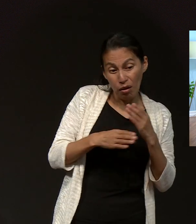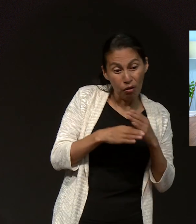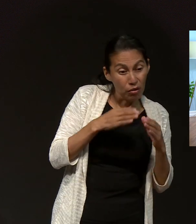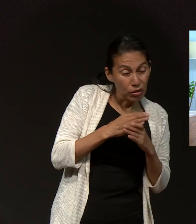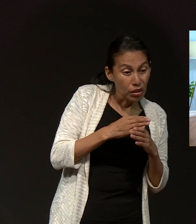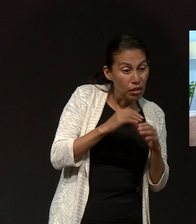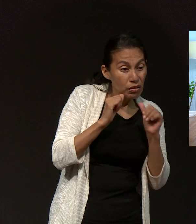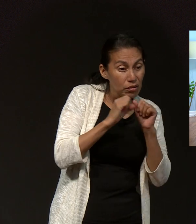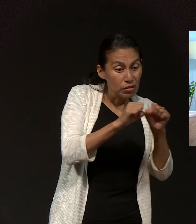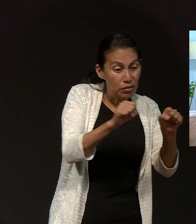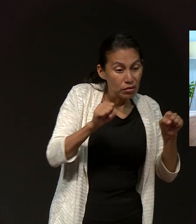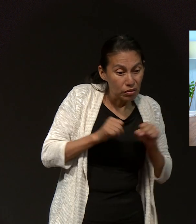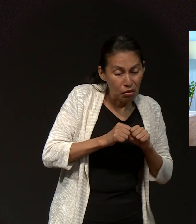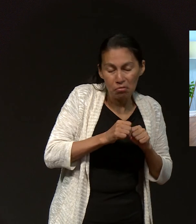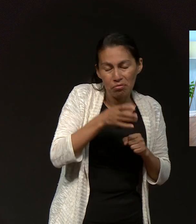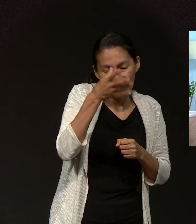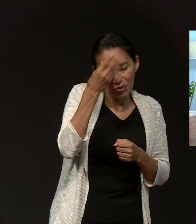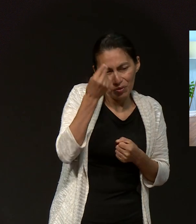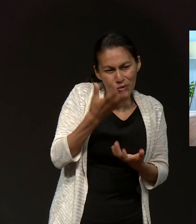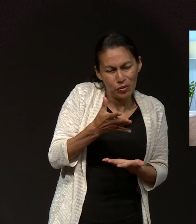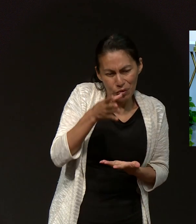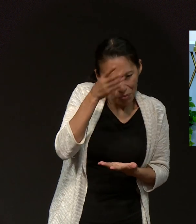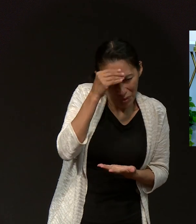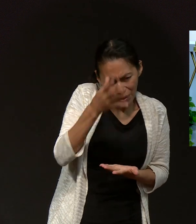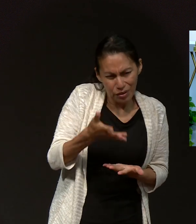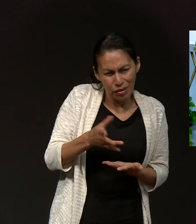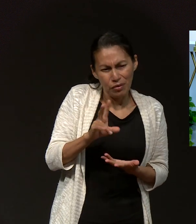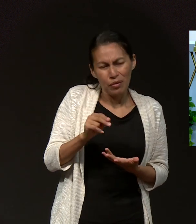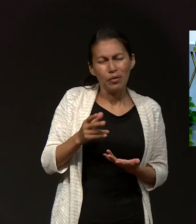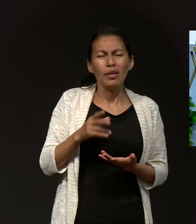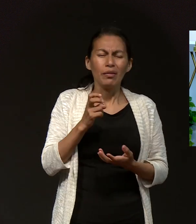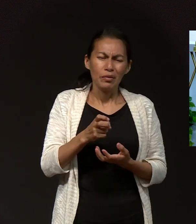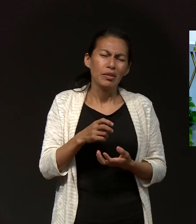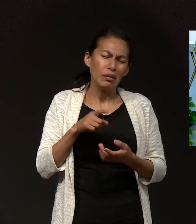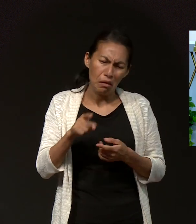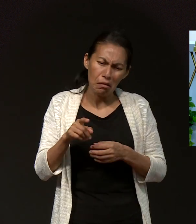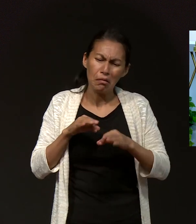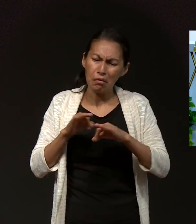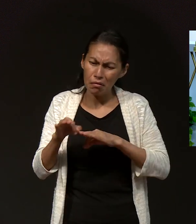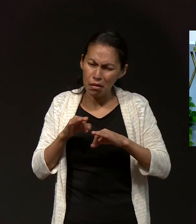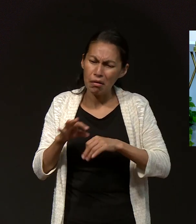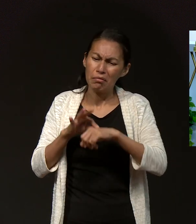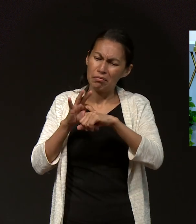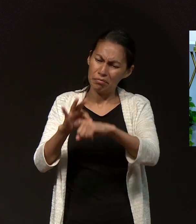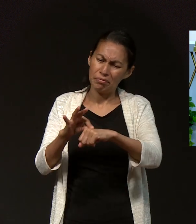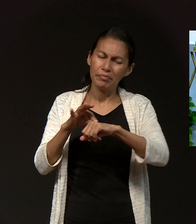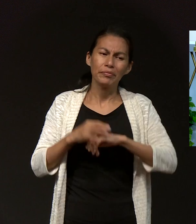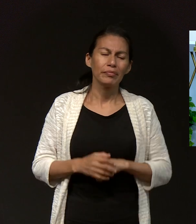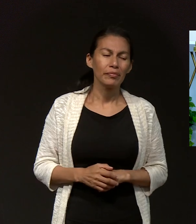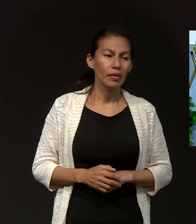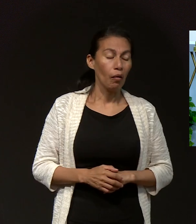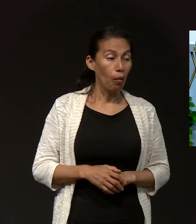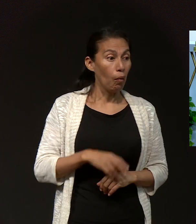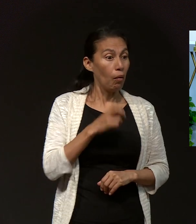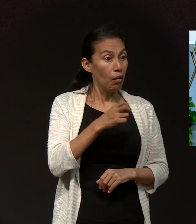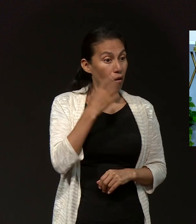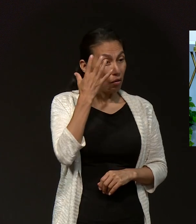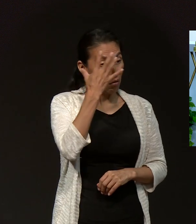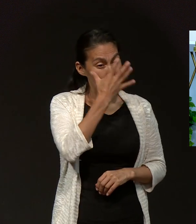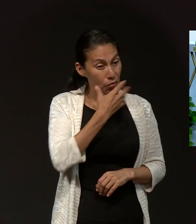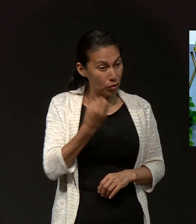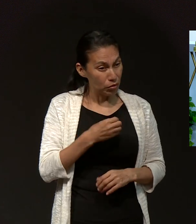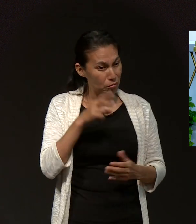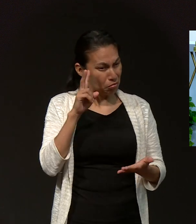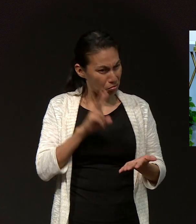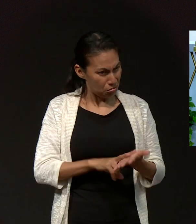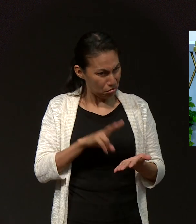aprenden otras cosas que no se aprenden en clase. ¿Qué cosas tan maravillosas nos estás contando de la escuela? ¿Valió la